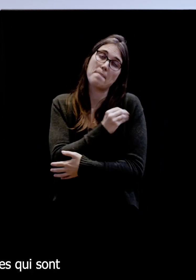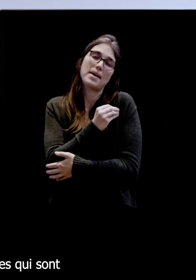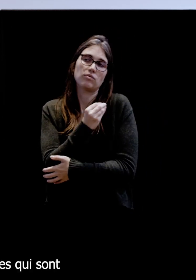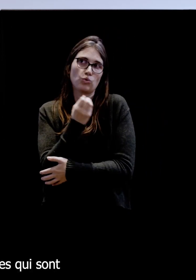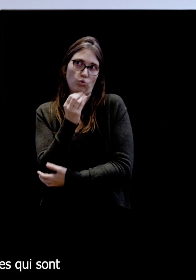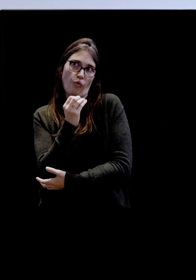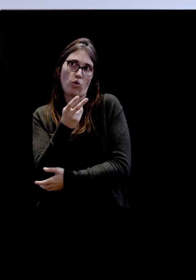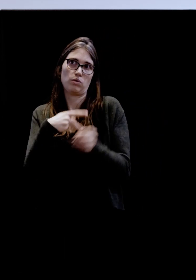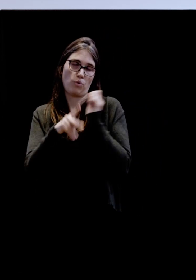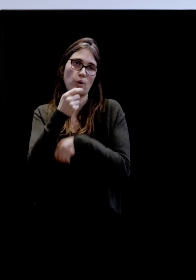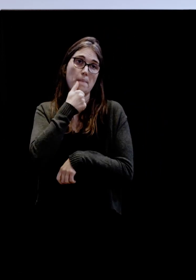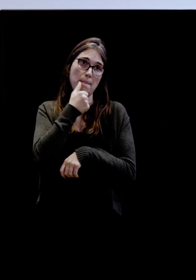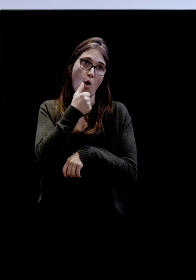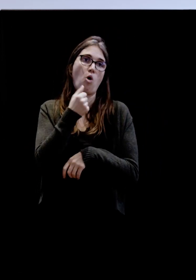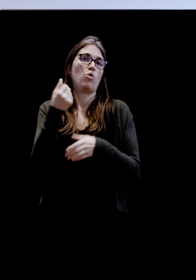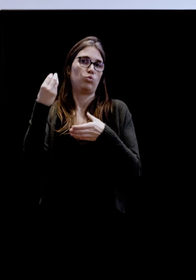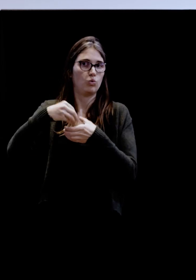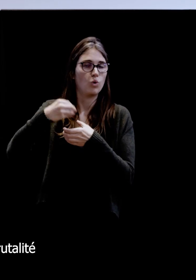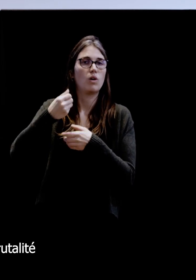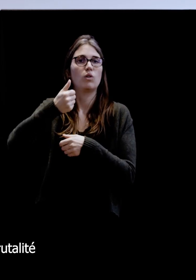plus les mères qui sont en